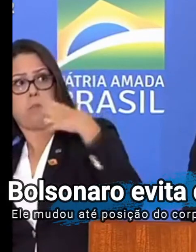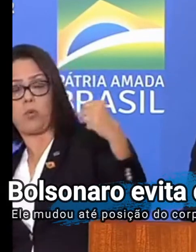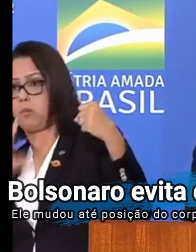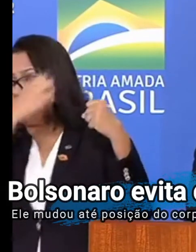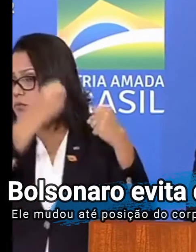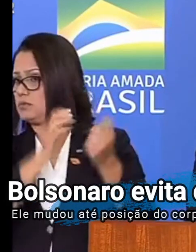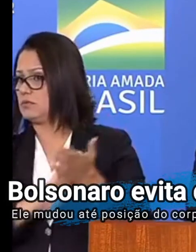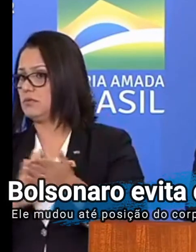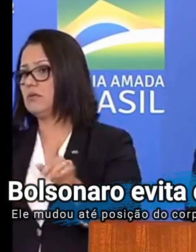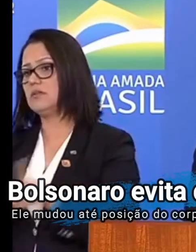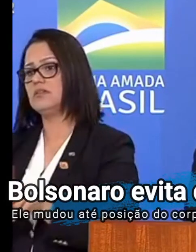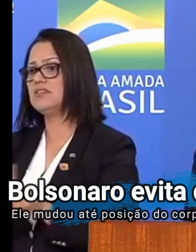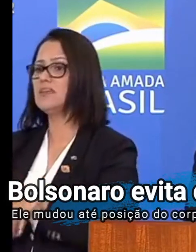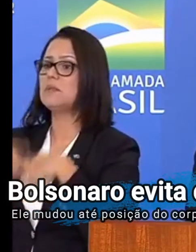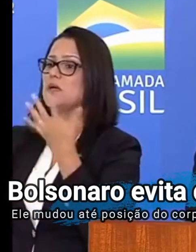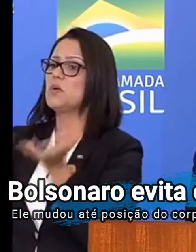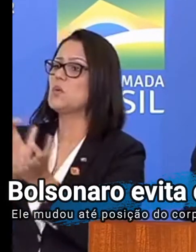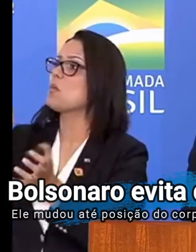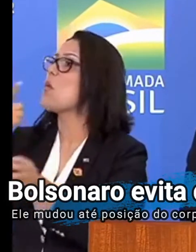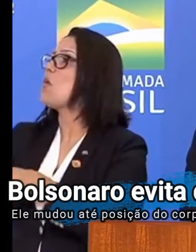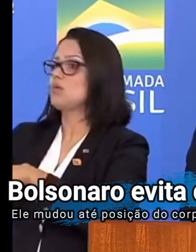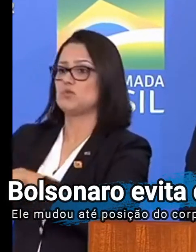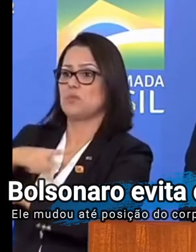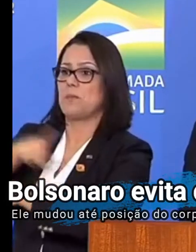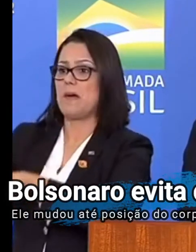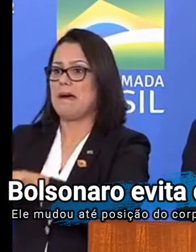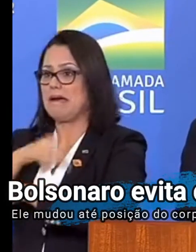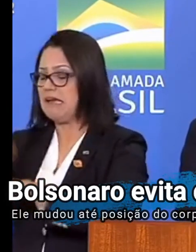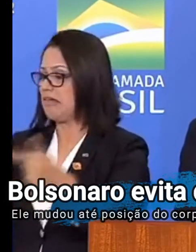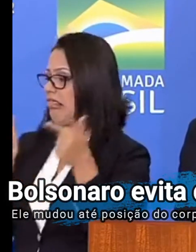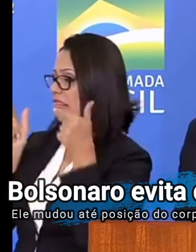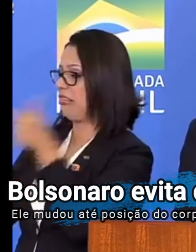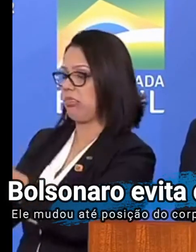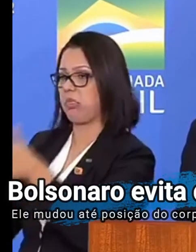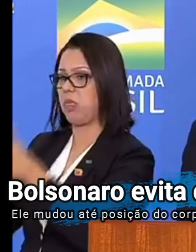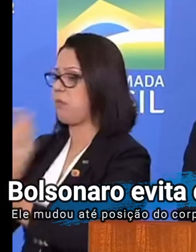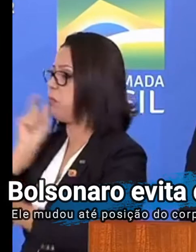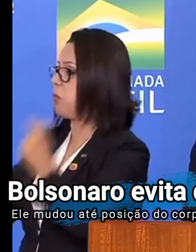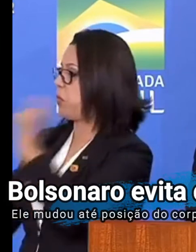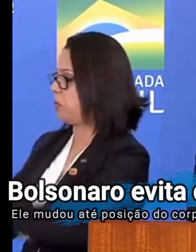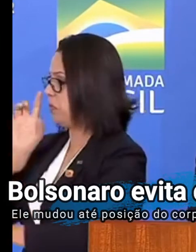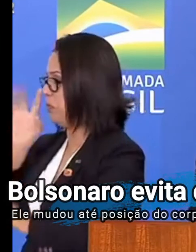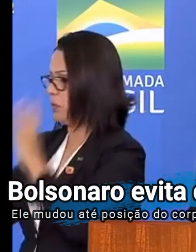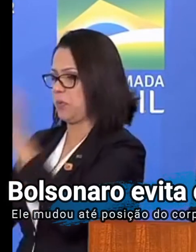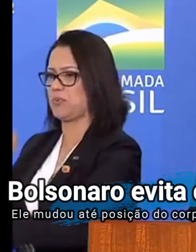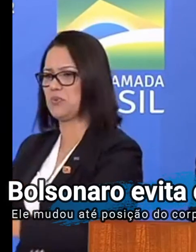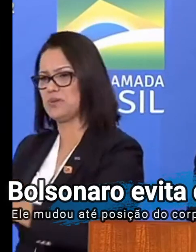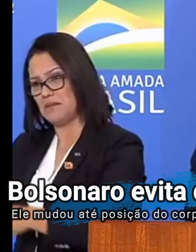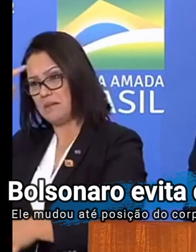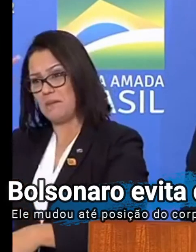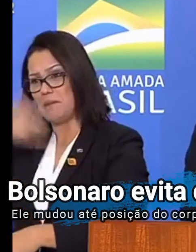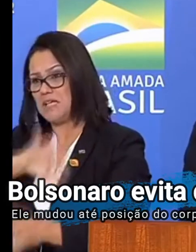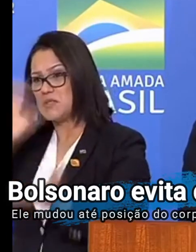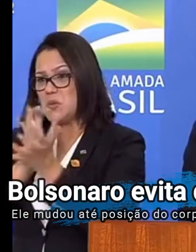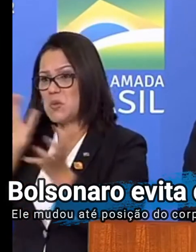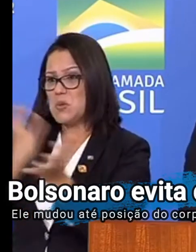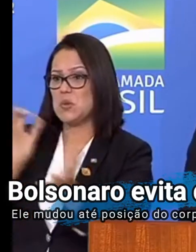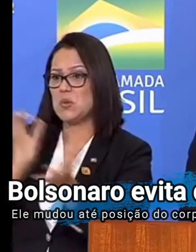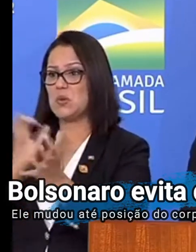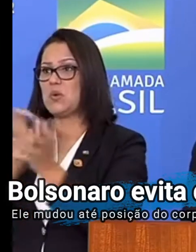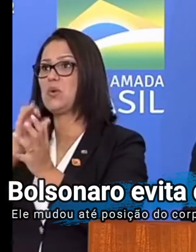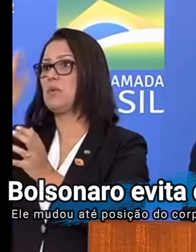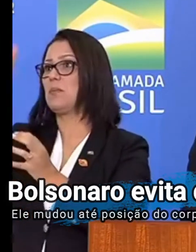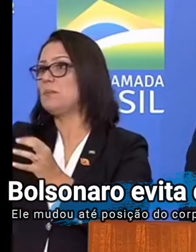de um outro líder mundial achando que aquela aquele mar verde mais o norte